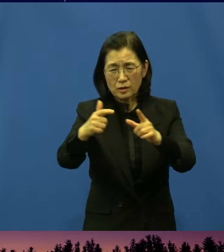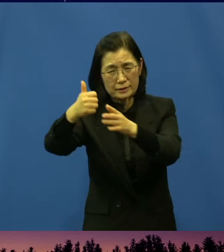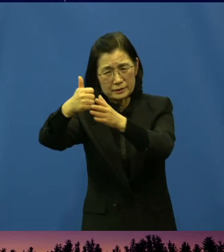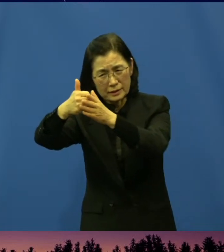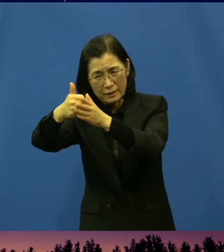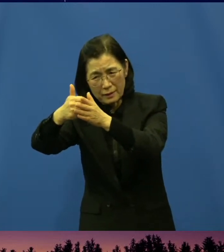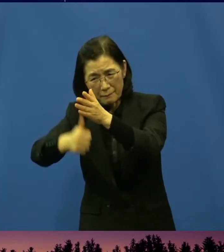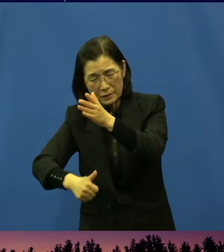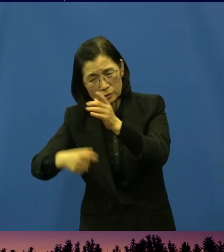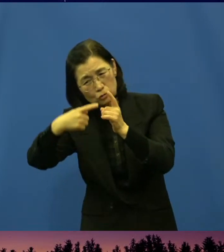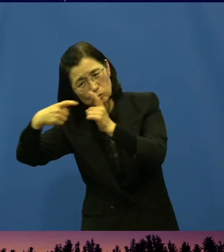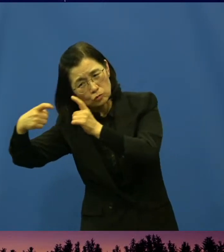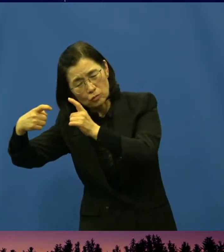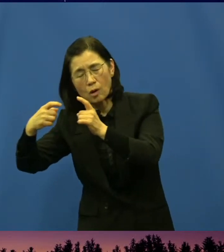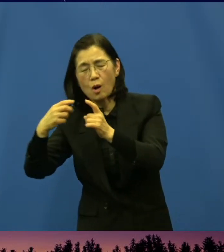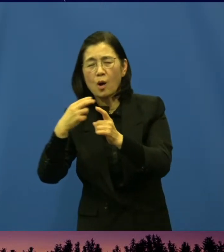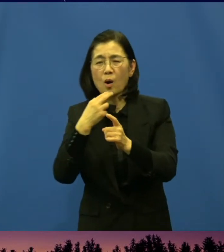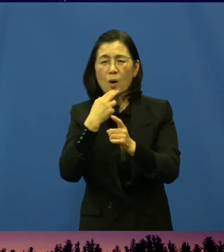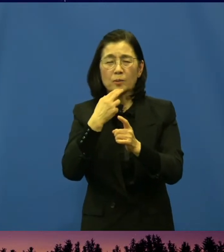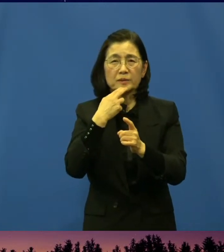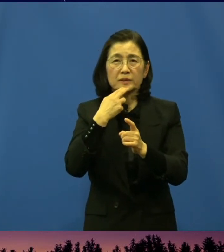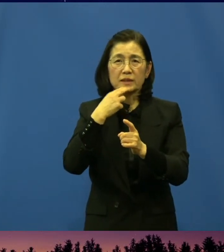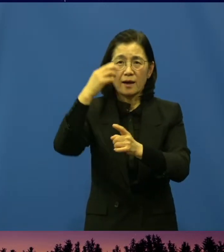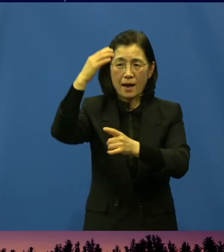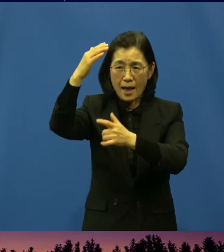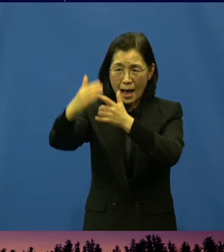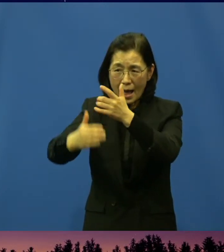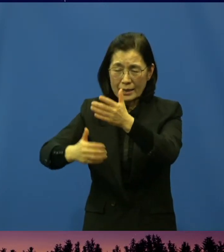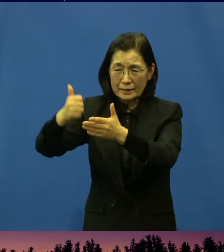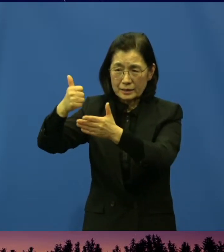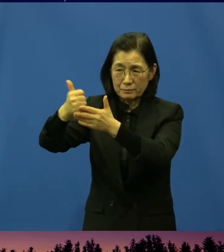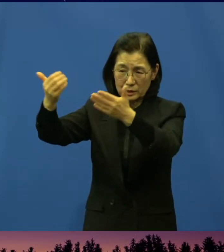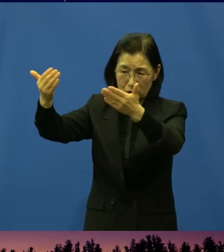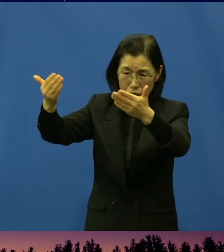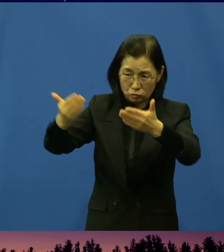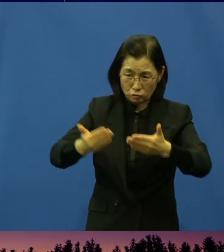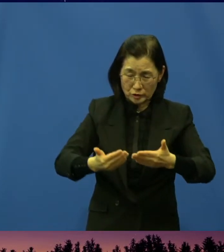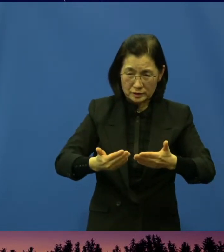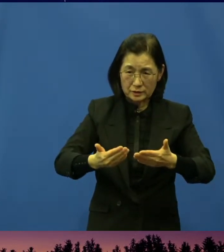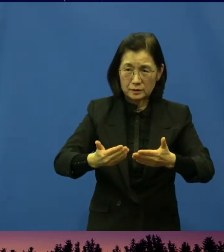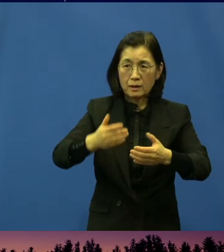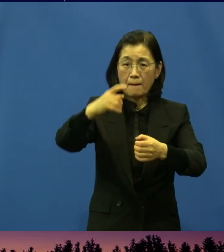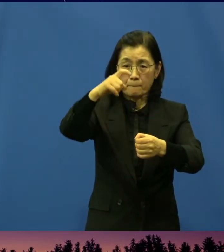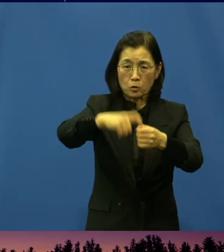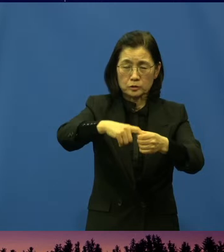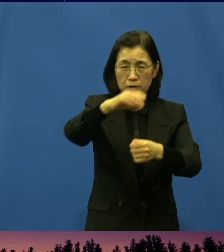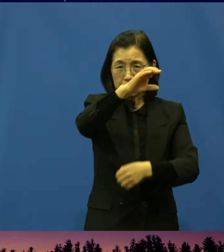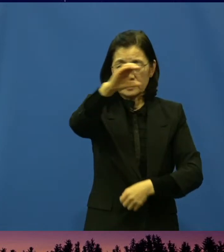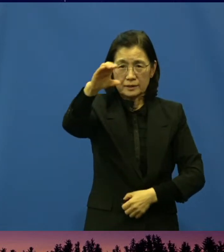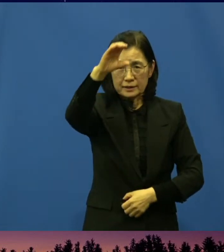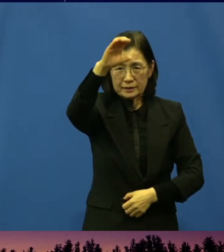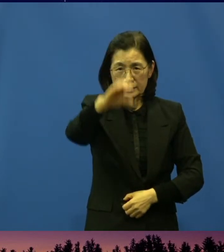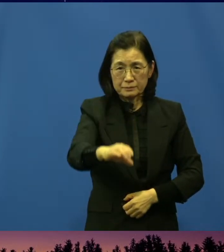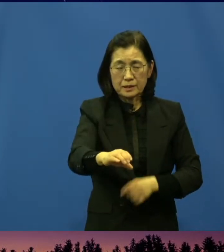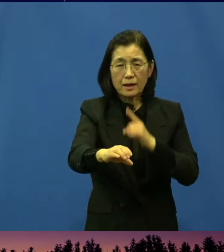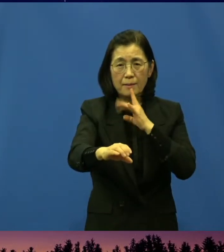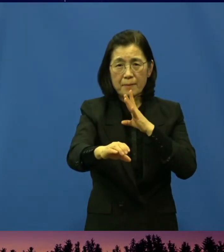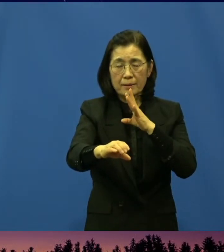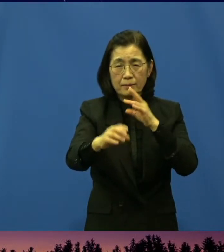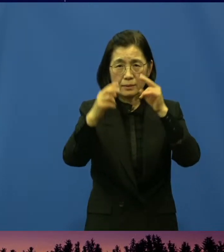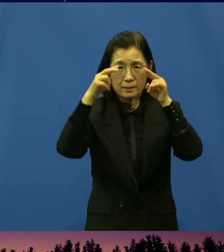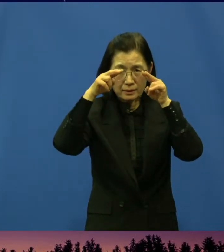하는 그 아버지가 주신, 그 아들에게만 주신 미션이 그거였기 때문에 아무리 마귀가